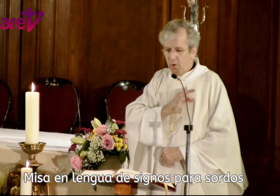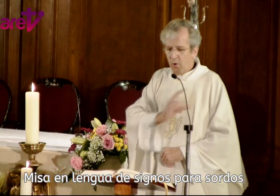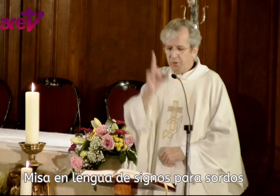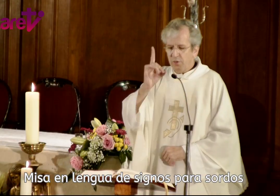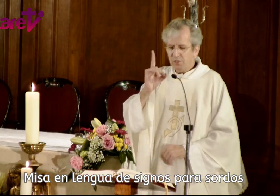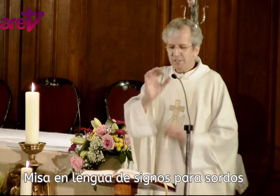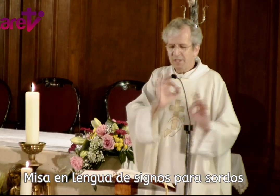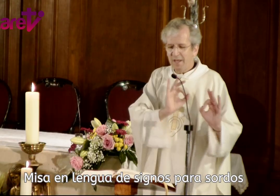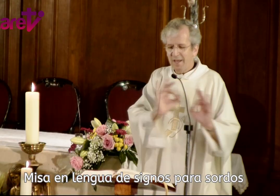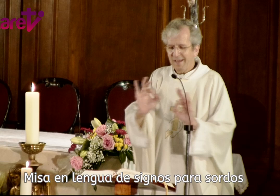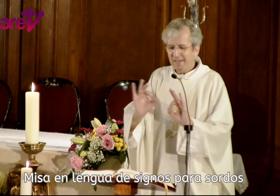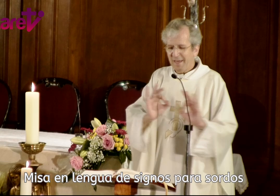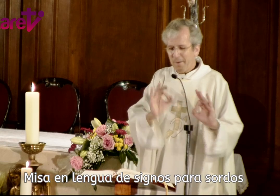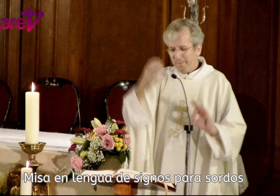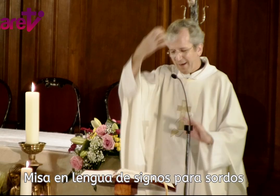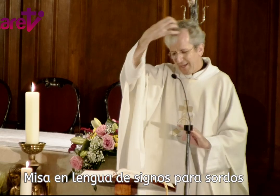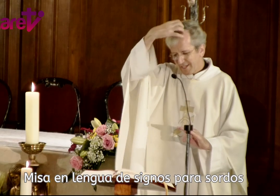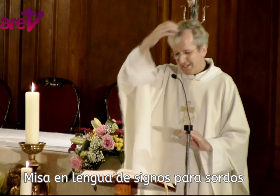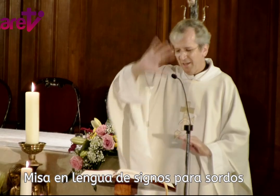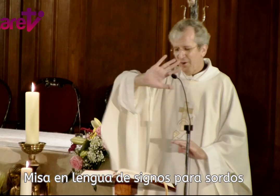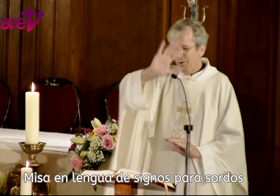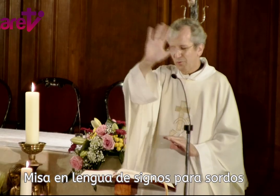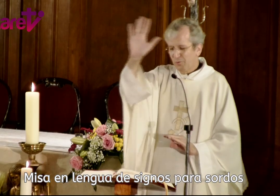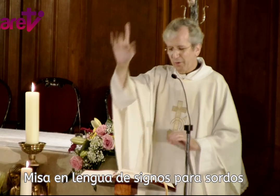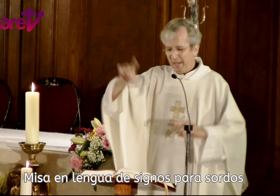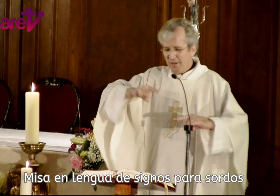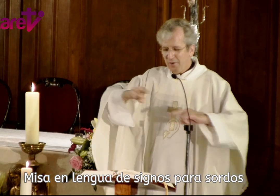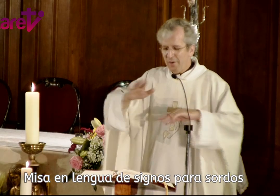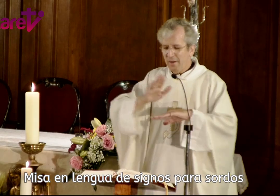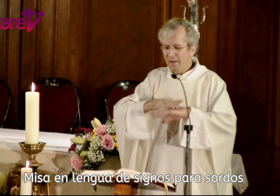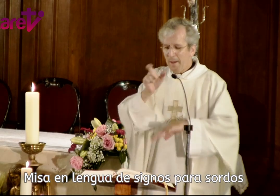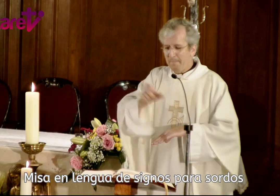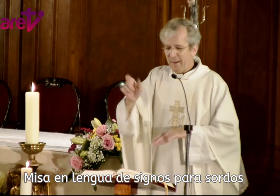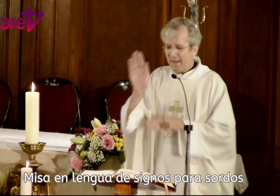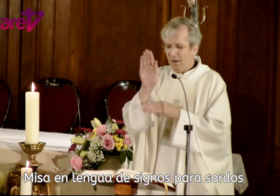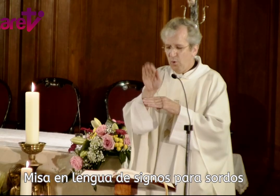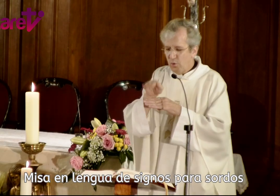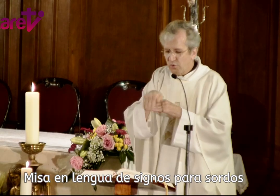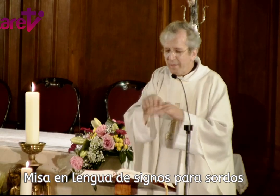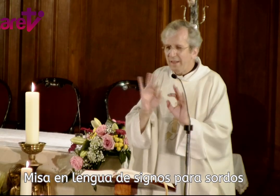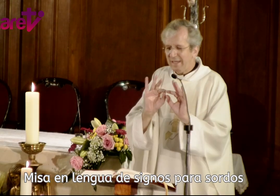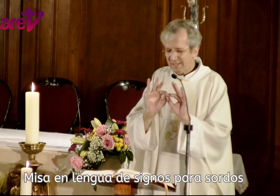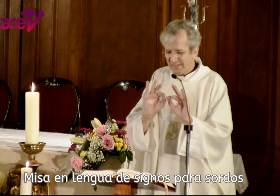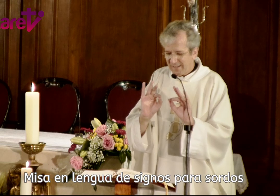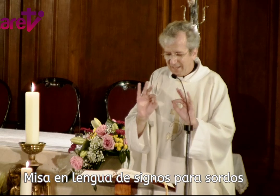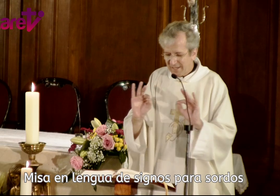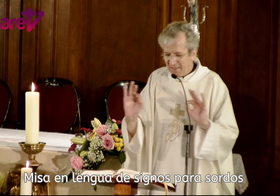Oh Dios, que preparas tu reino para los humildes y